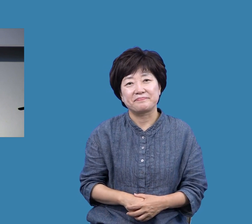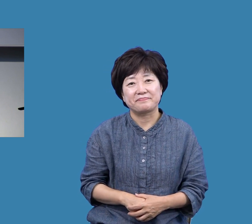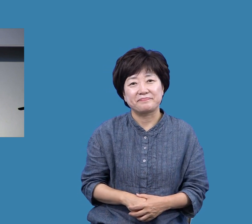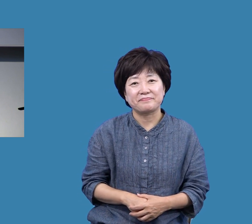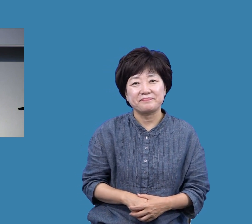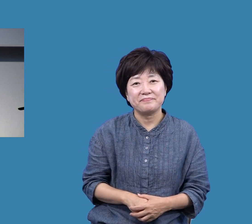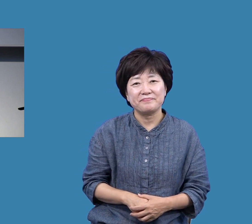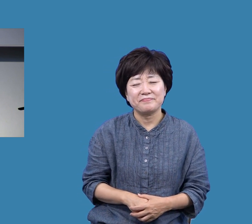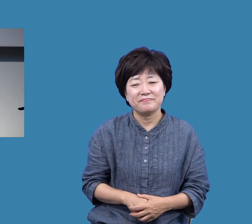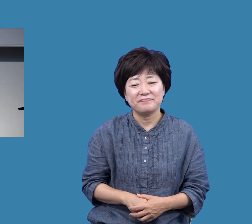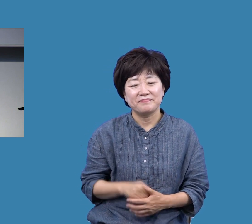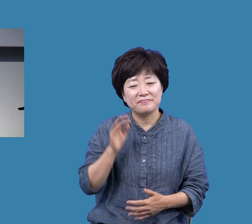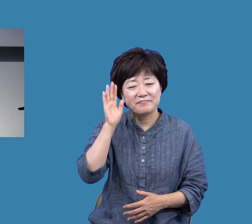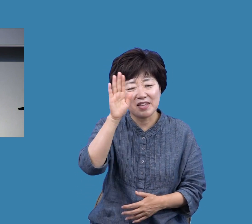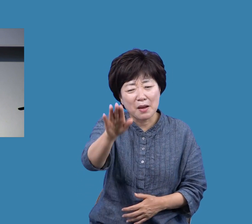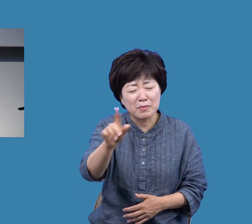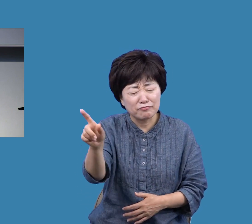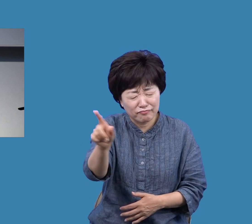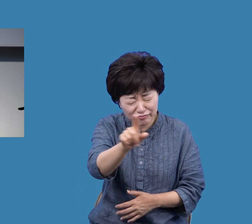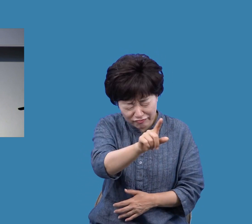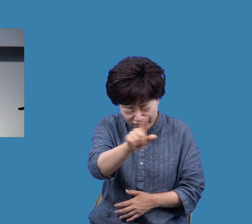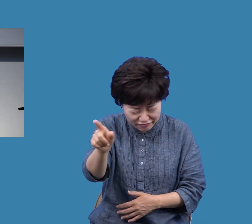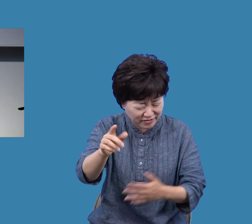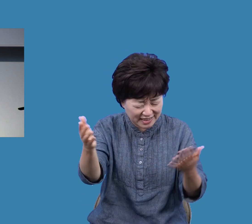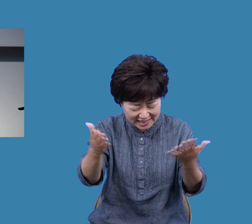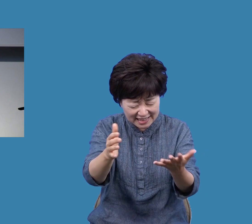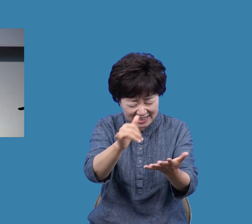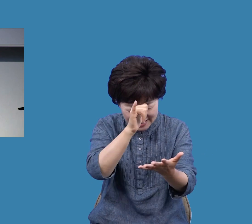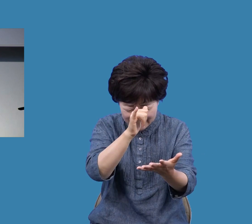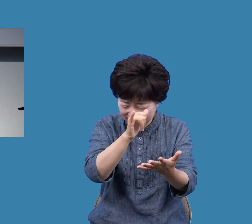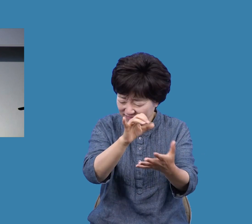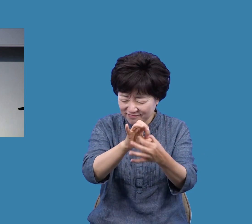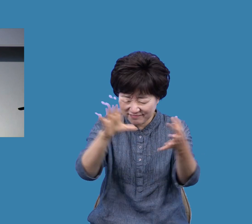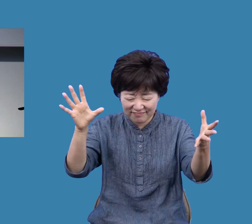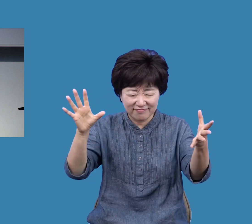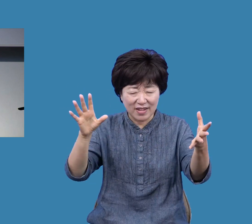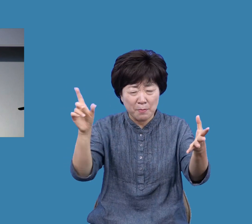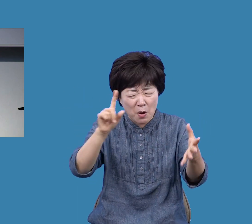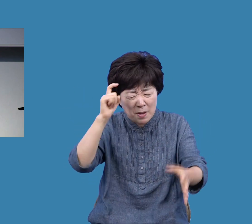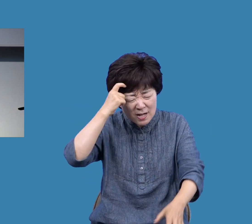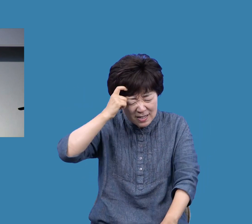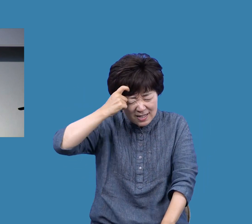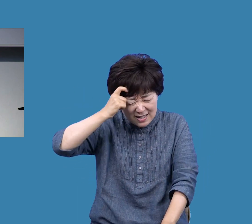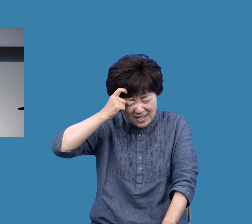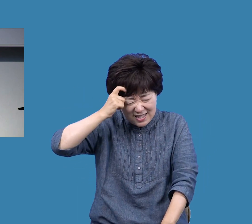그 앞에 무슨 일이 여러분 앞에 놓여 있든지 간에 이렇게 해봐 소용없어.